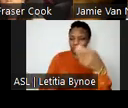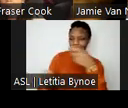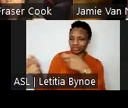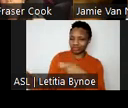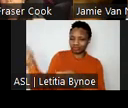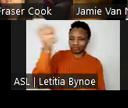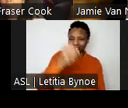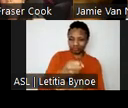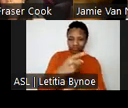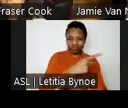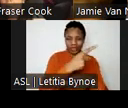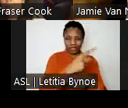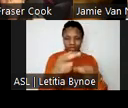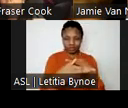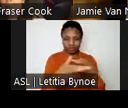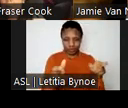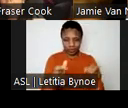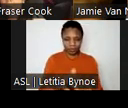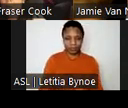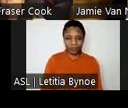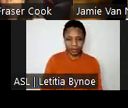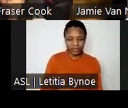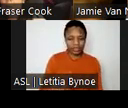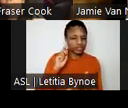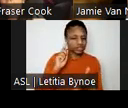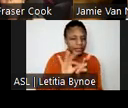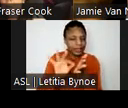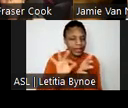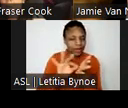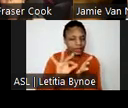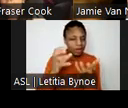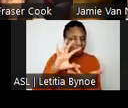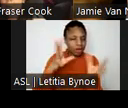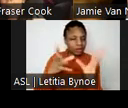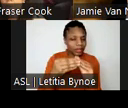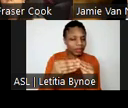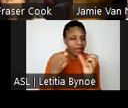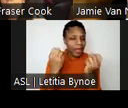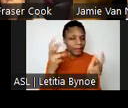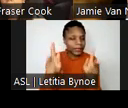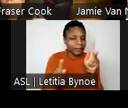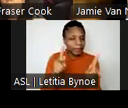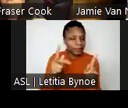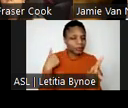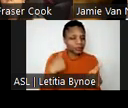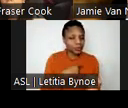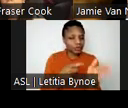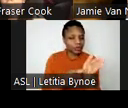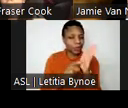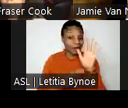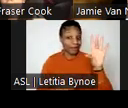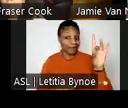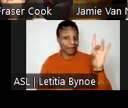sacarlo de la sala del idioma vietnamita para unirlo acá Ah